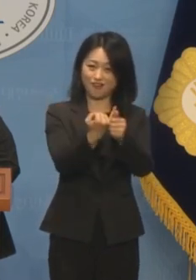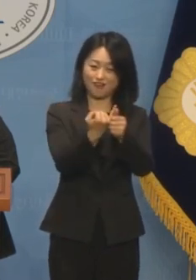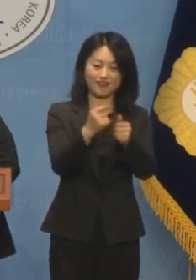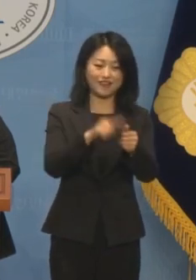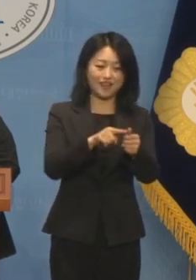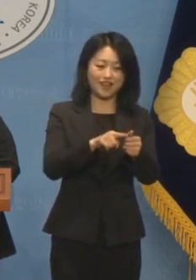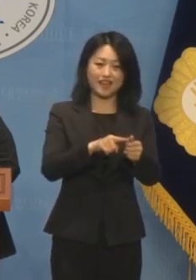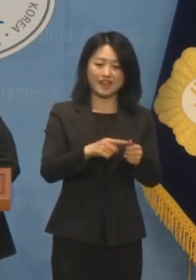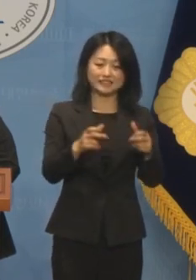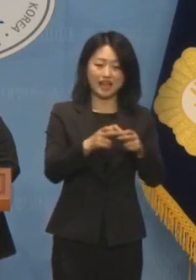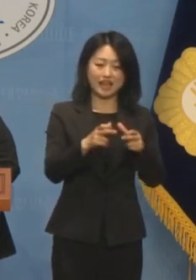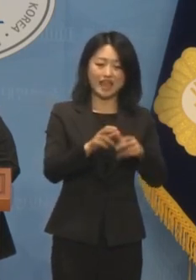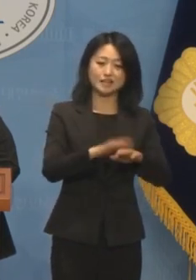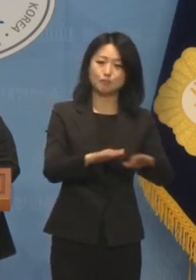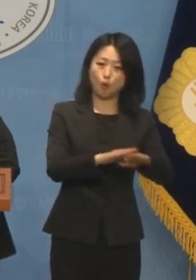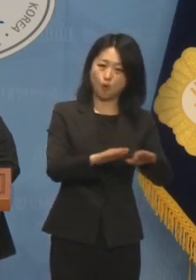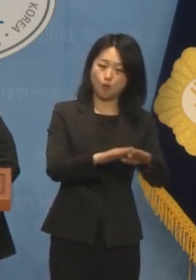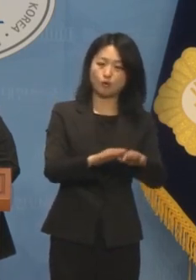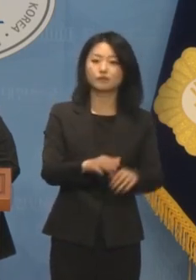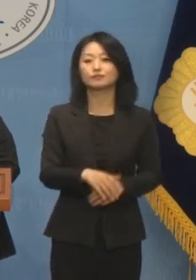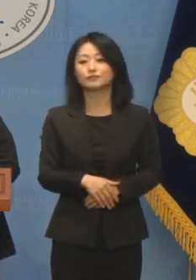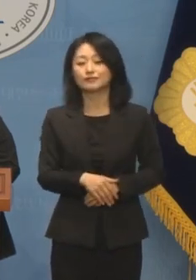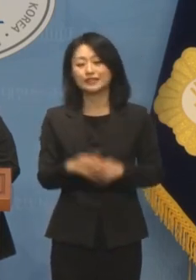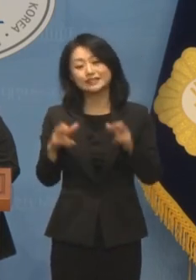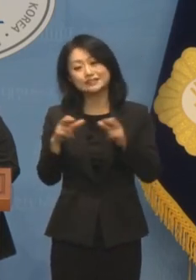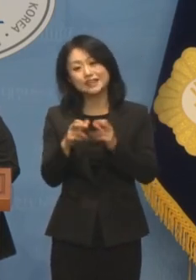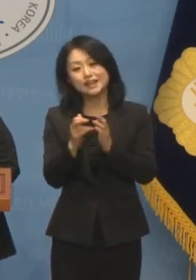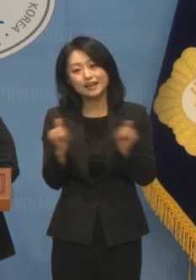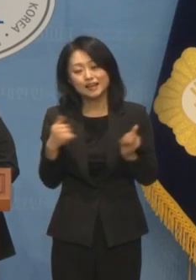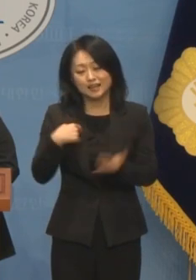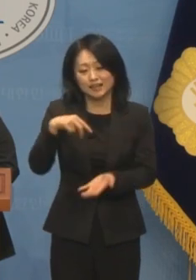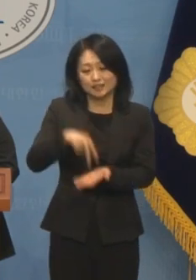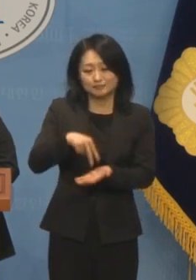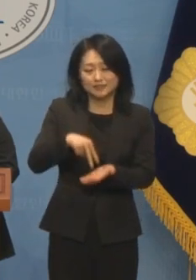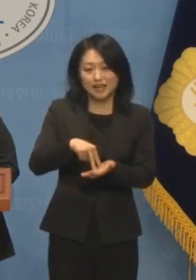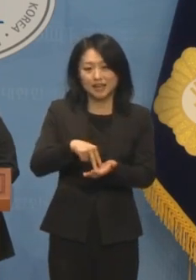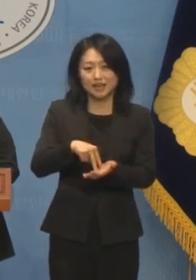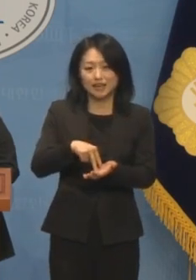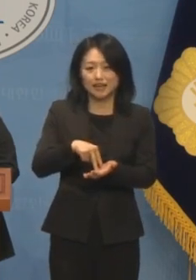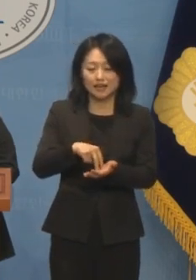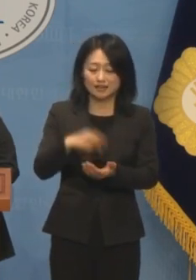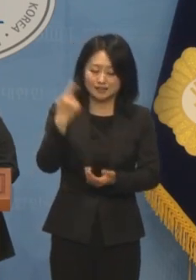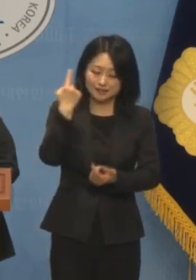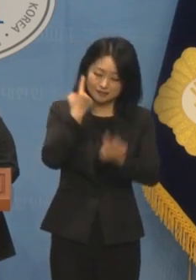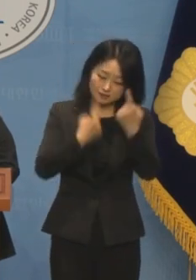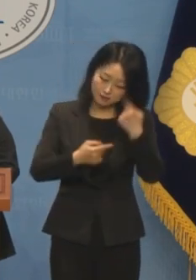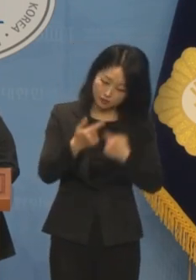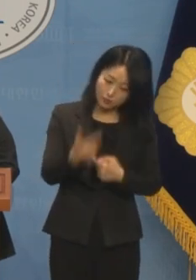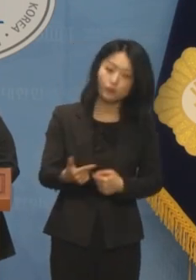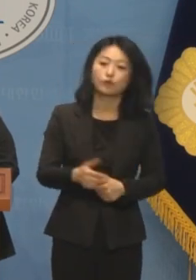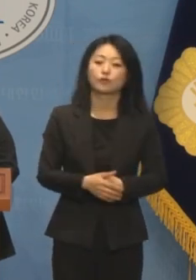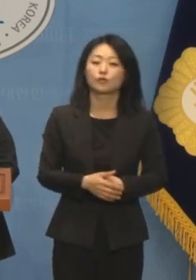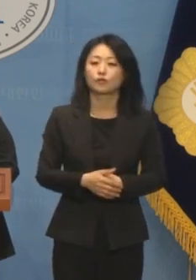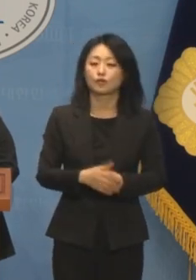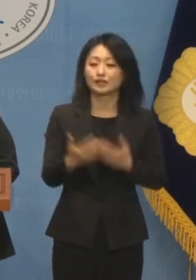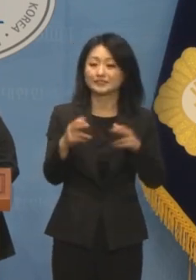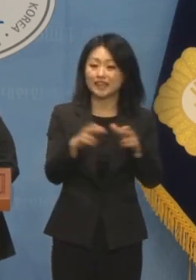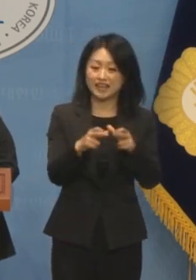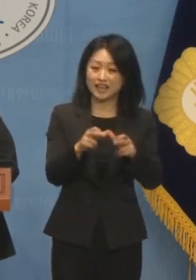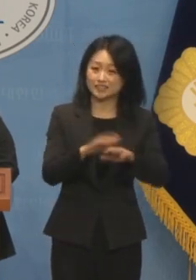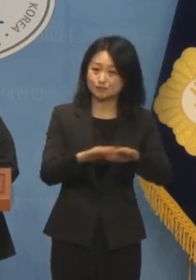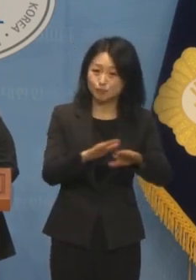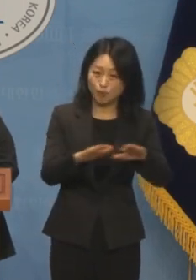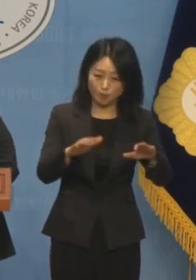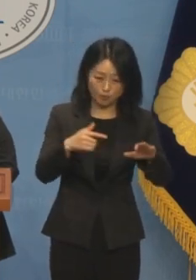동시에 이 표현을 본 우리나라의 장애인들에게는 대못이 박혔습니다. 극복하지 못한